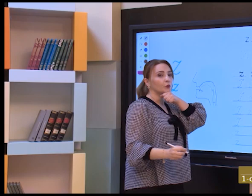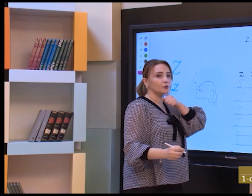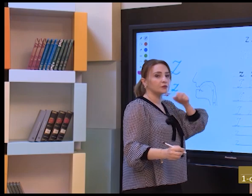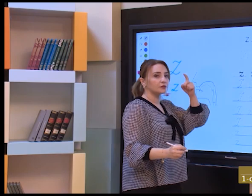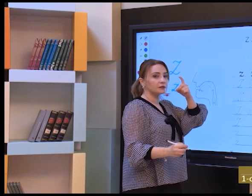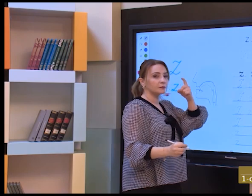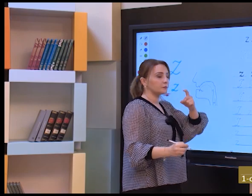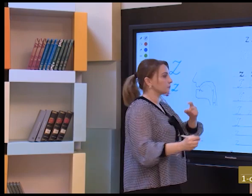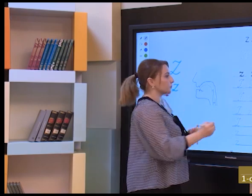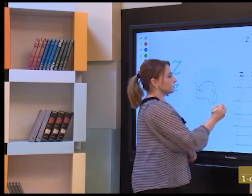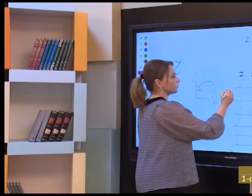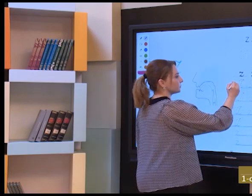Böyük Z,